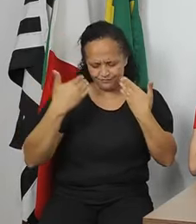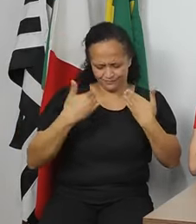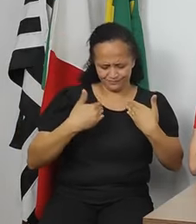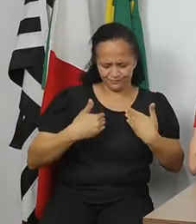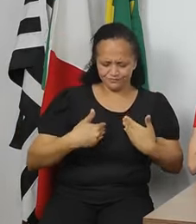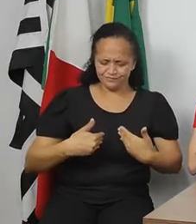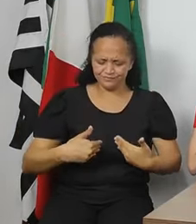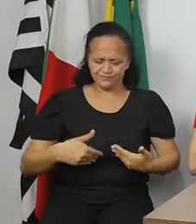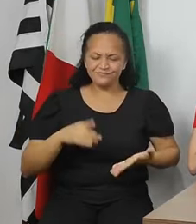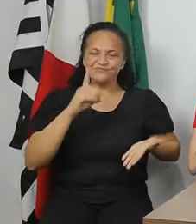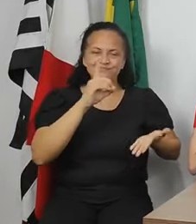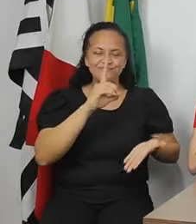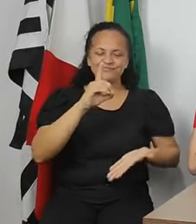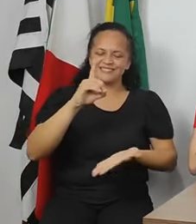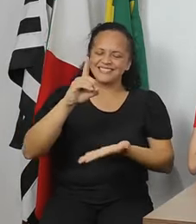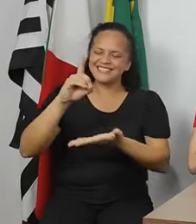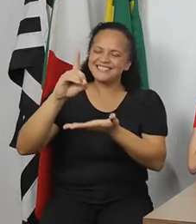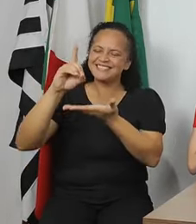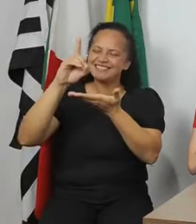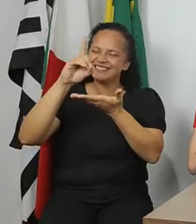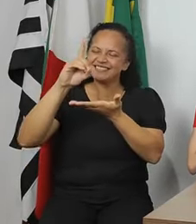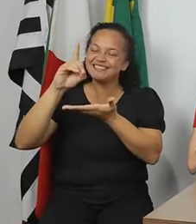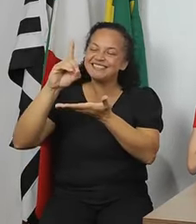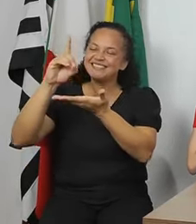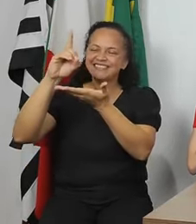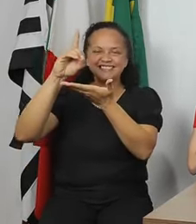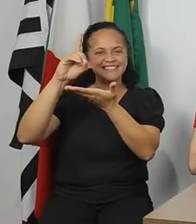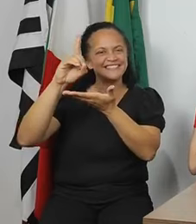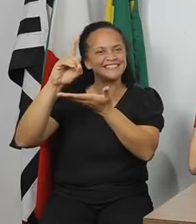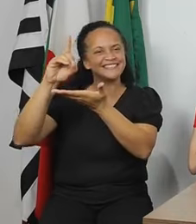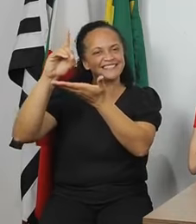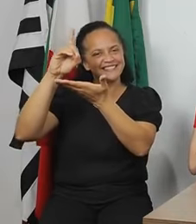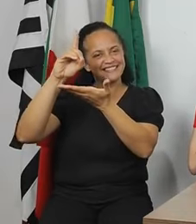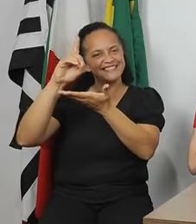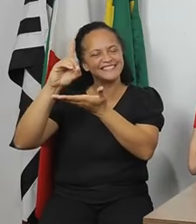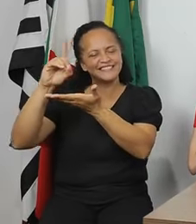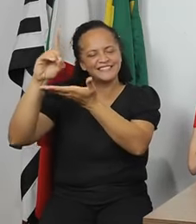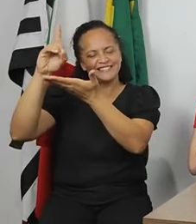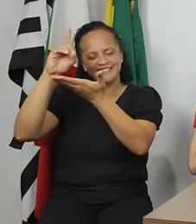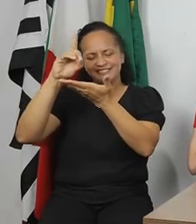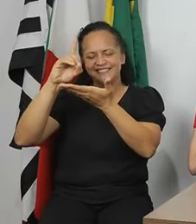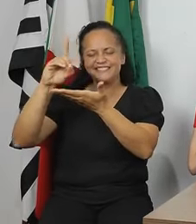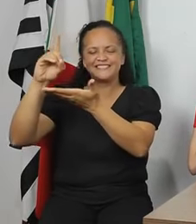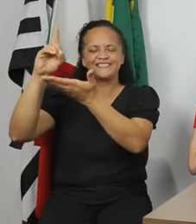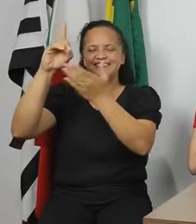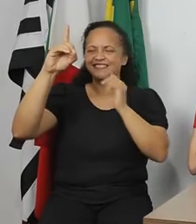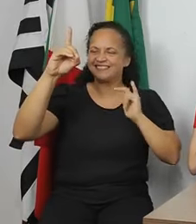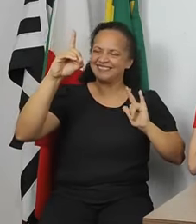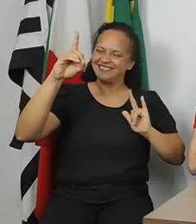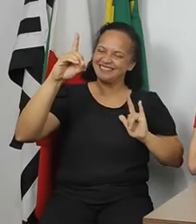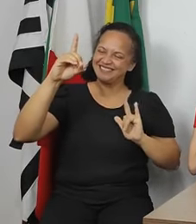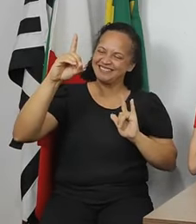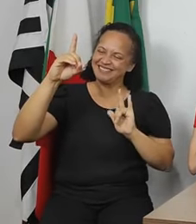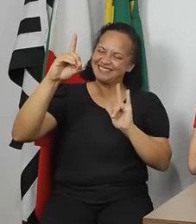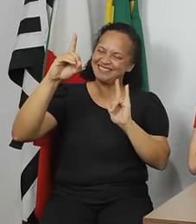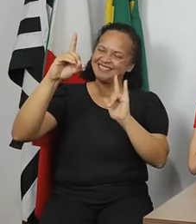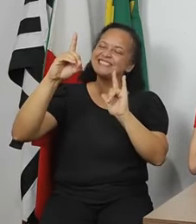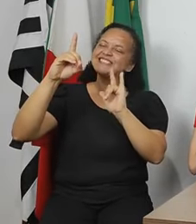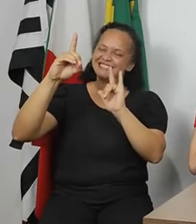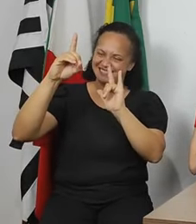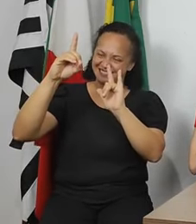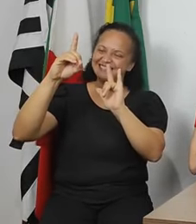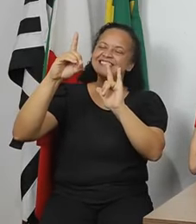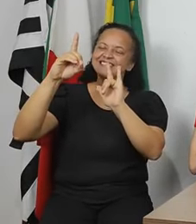tenho é totalmente teu. Como eu te